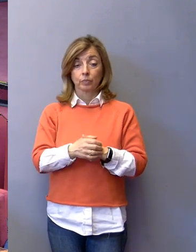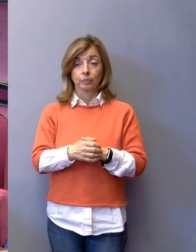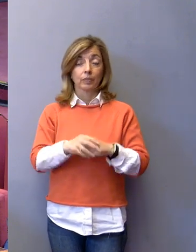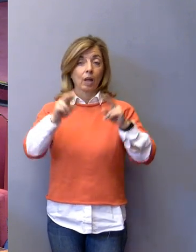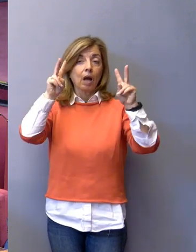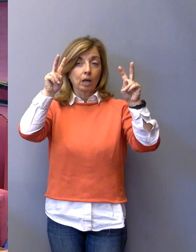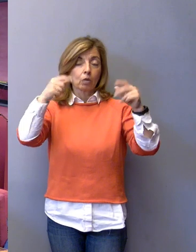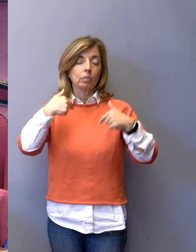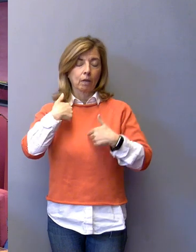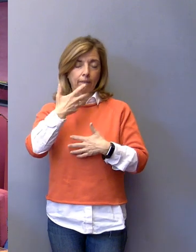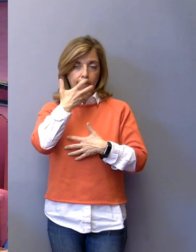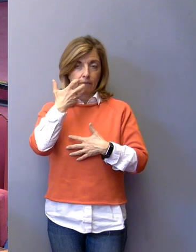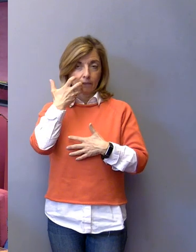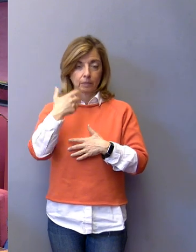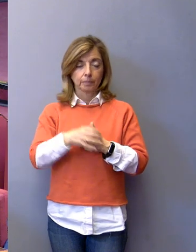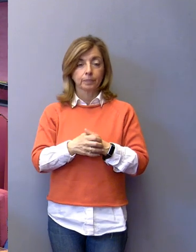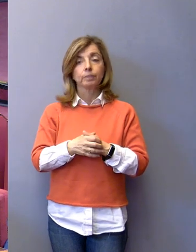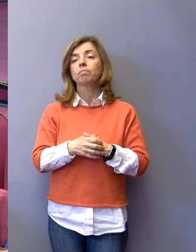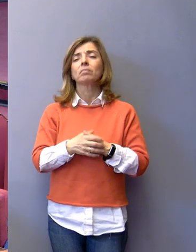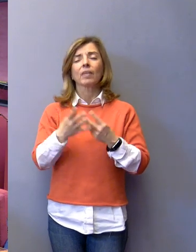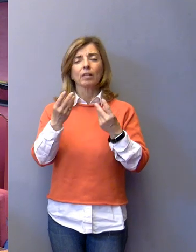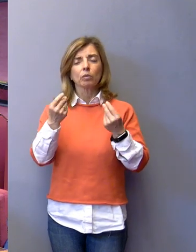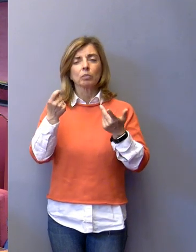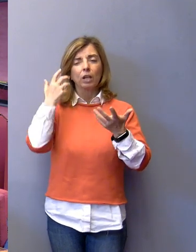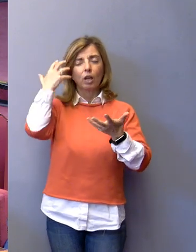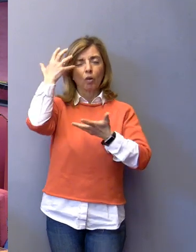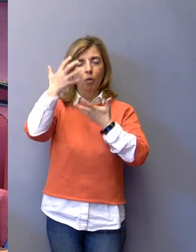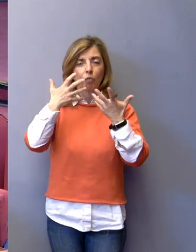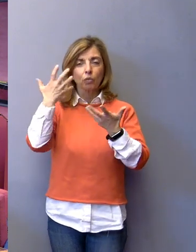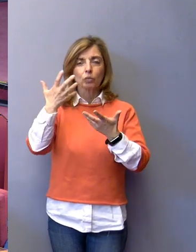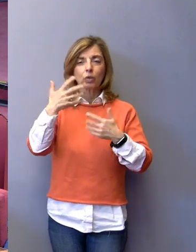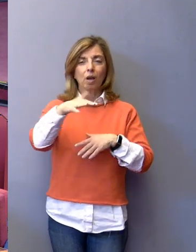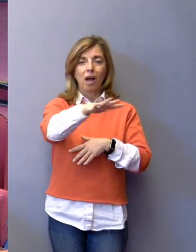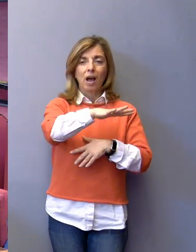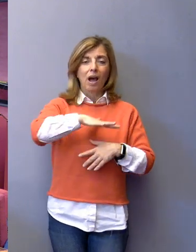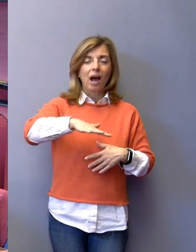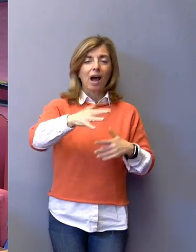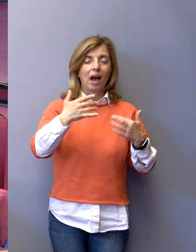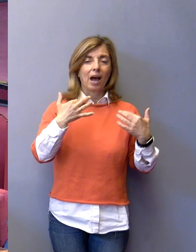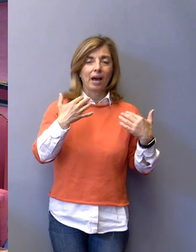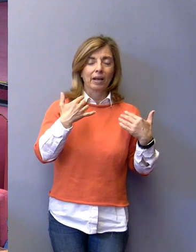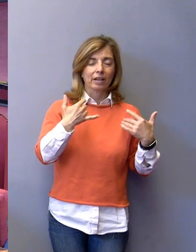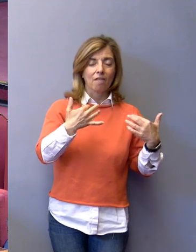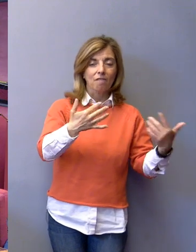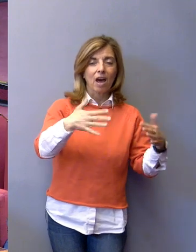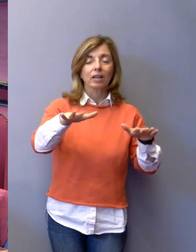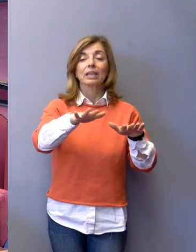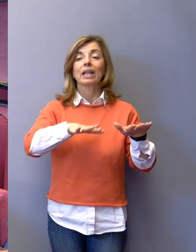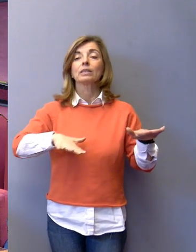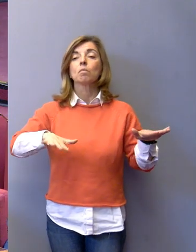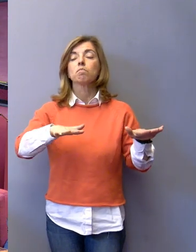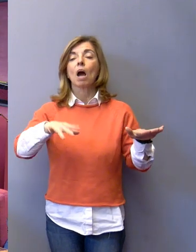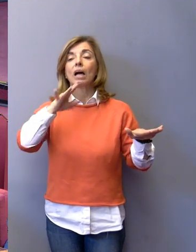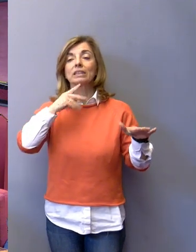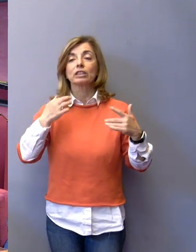argomento a me molto caro Perché molte volte si fa spesso confusione tra aree verdi spazi verdi alberature forestazioni Cioè come se fosse